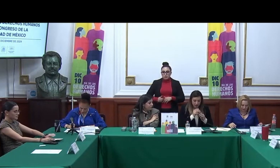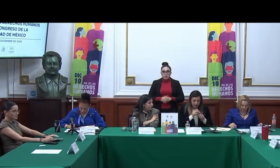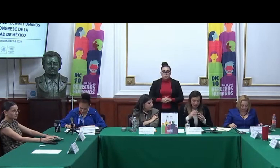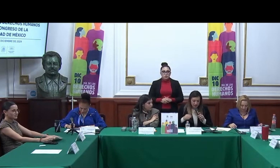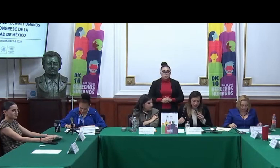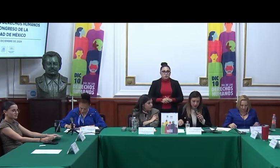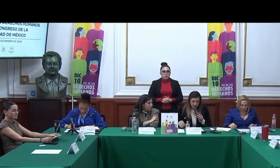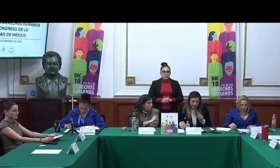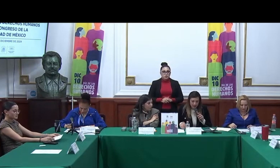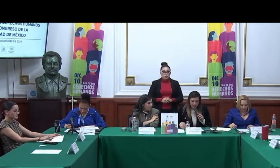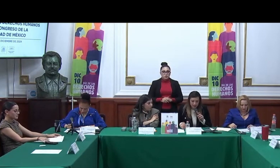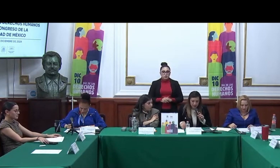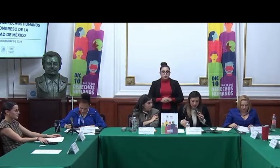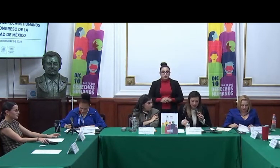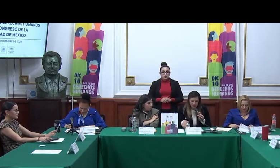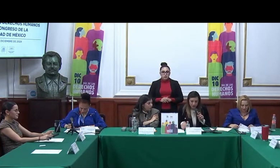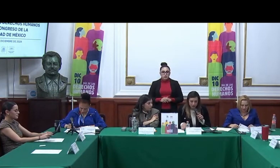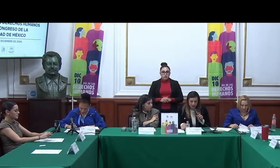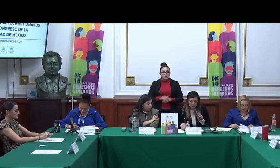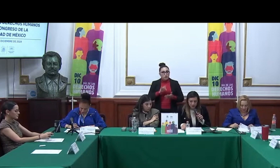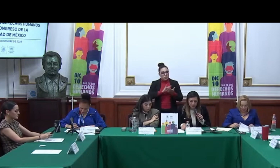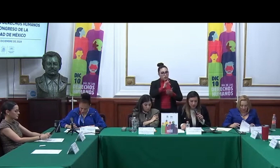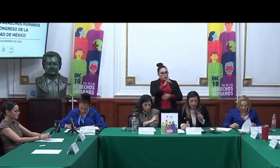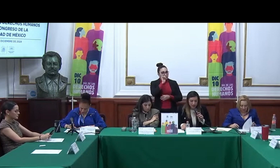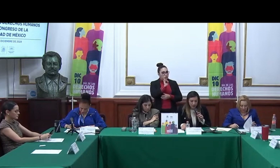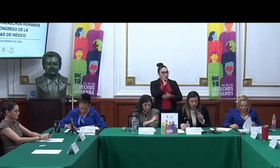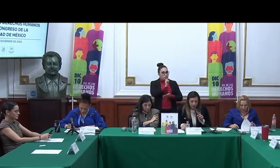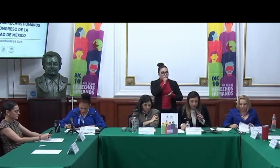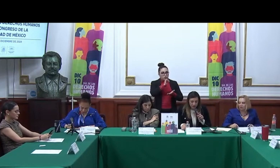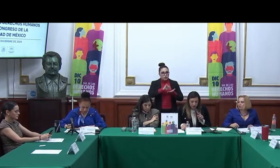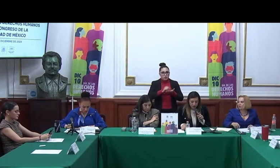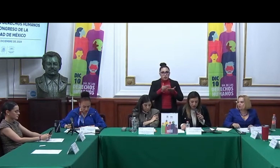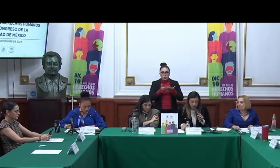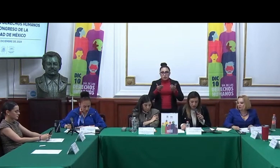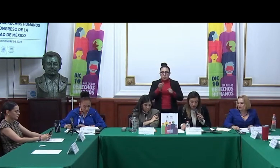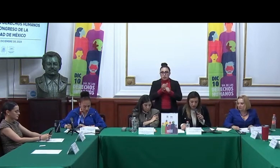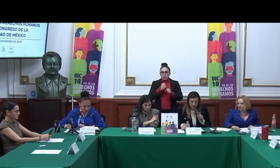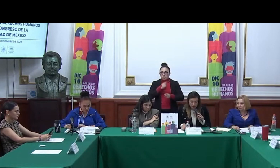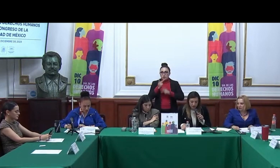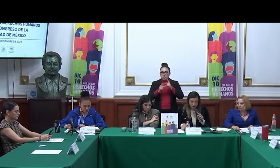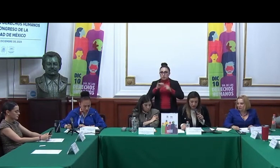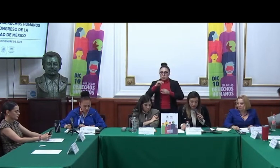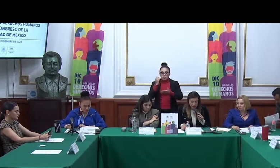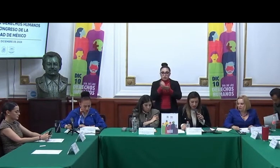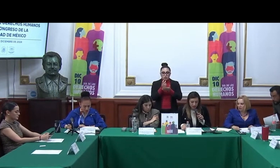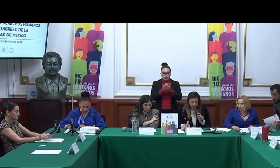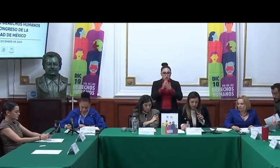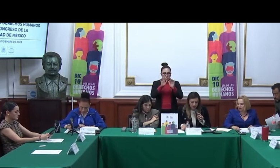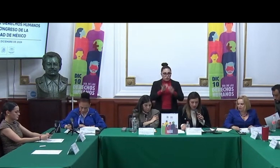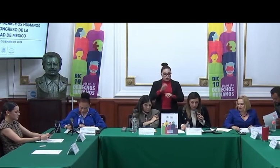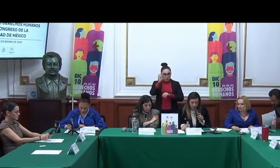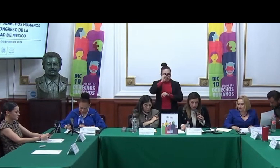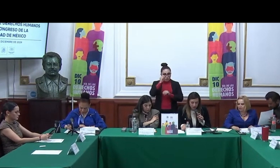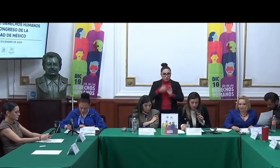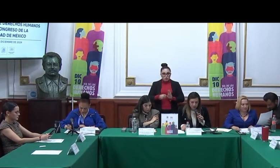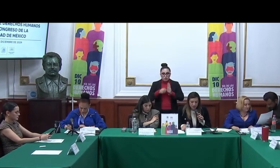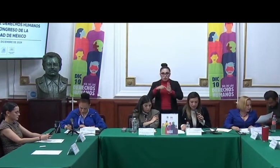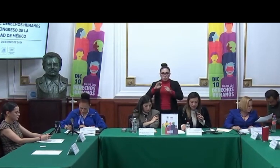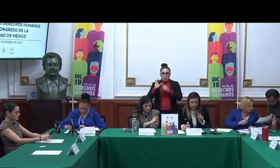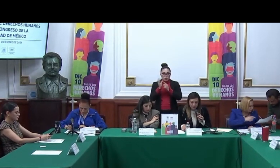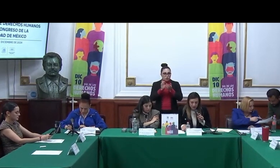Gracias, diputada secretaria. Aprobada la dispensa, ponemos a su consideración la opinión en sentido positivo con modificaciones que presenta la Comisión de Derechos